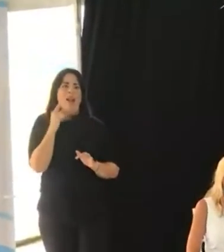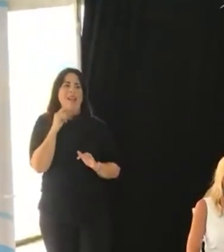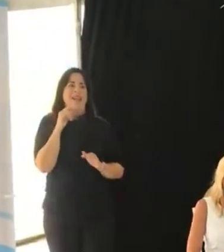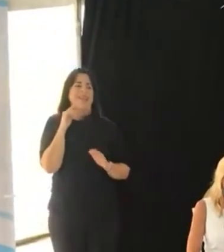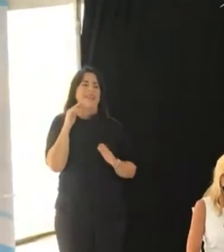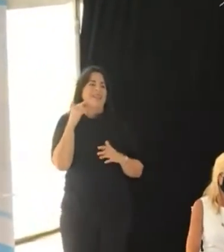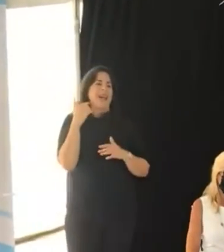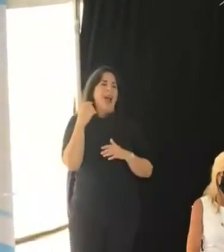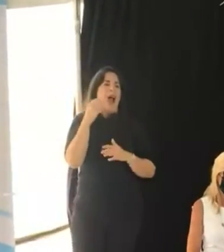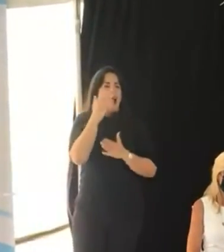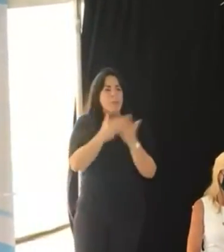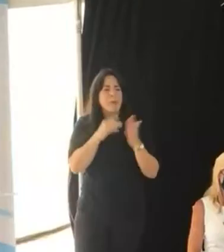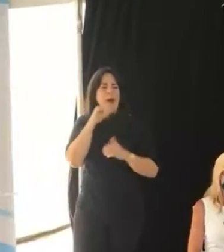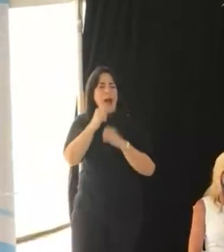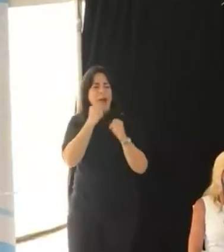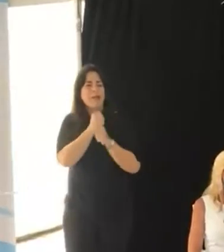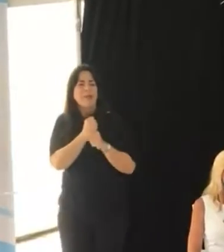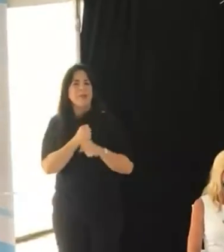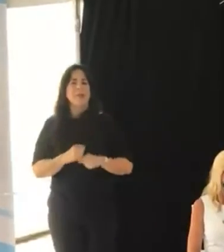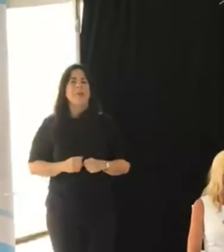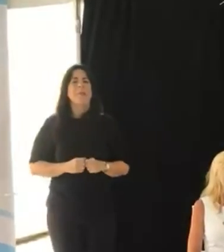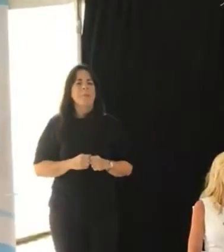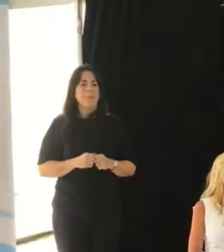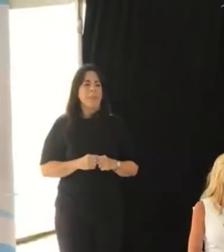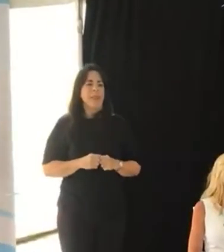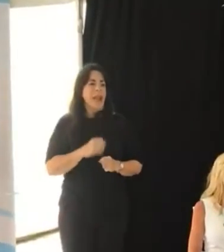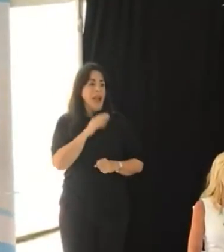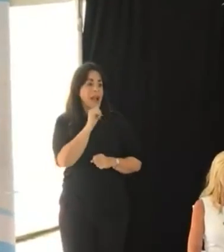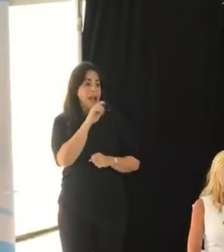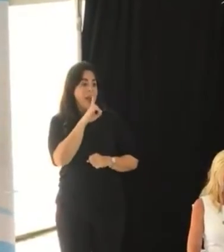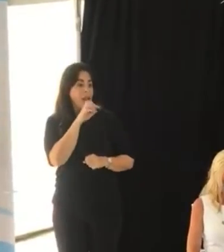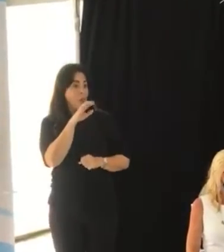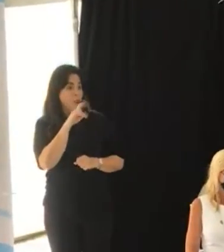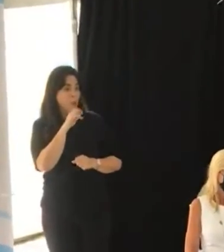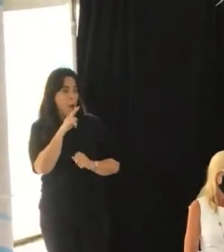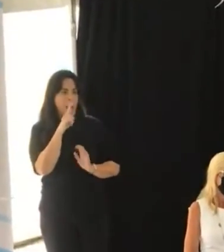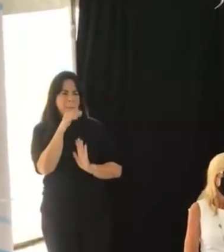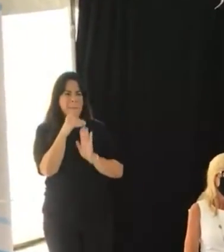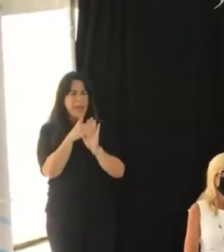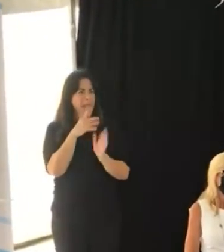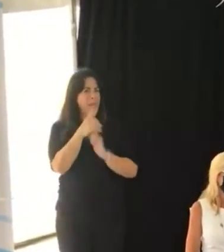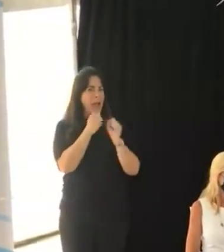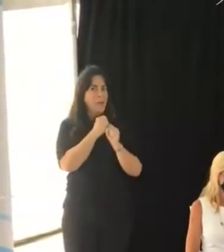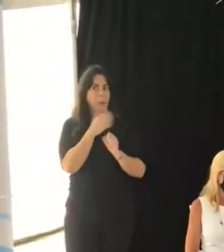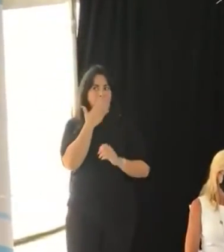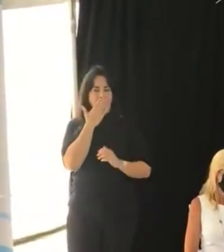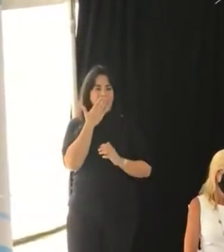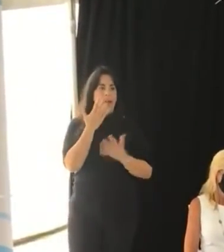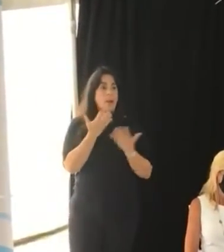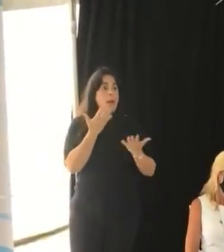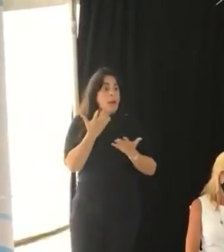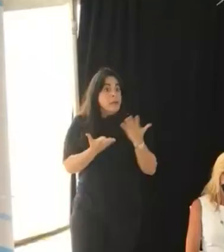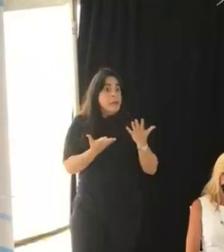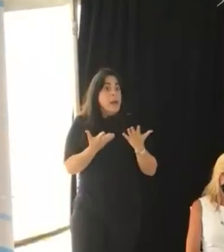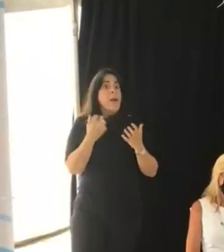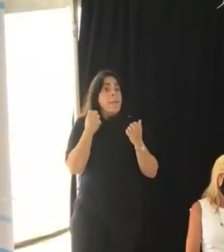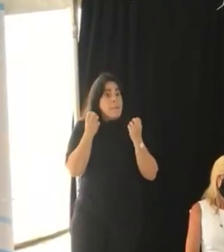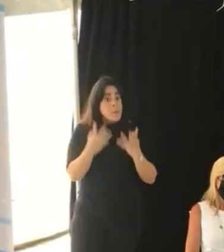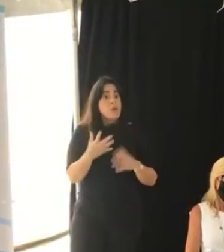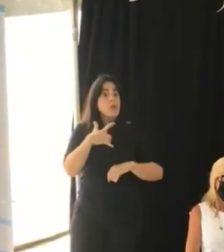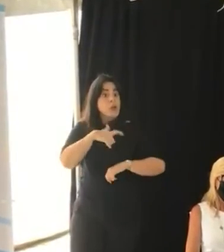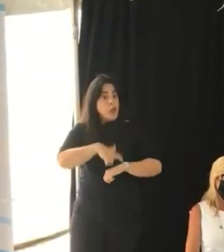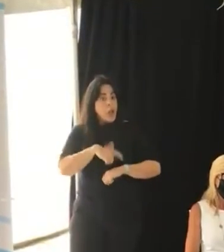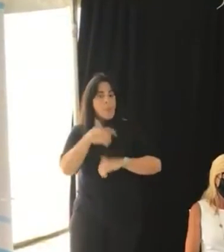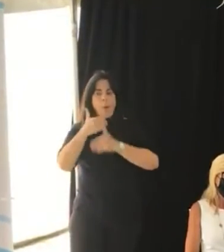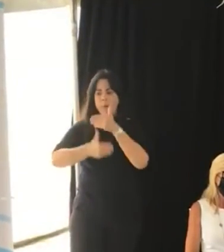Décadas de años. La doctora Cardona también lleva pues miles de años también. O sea, lleva mucho tiempo